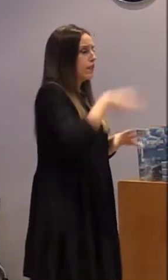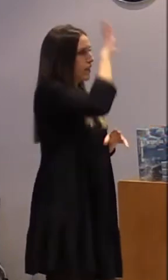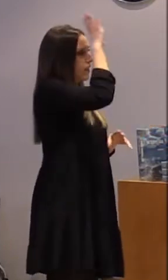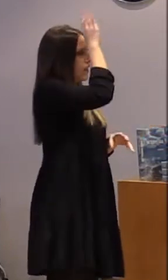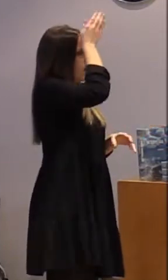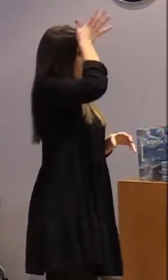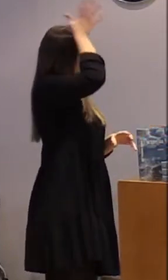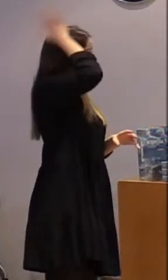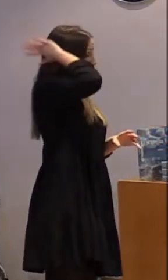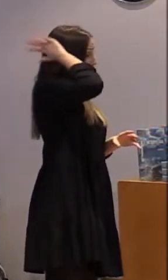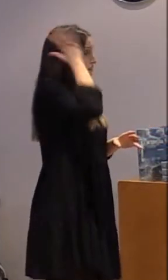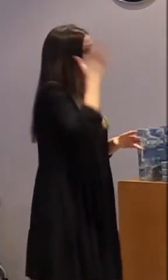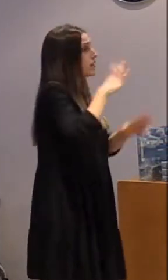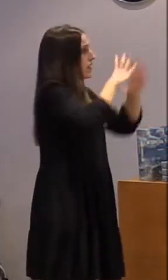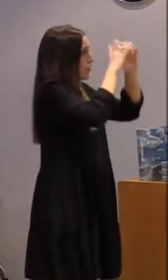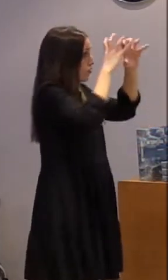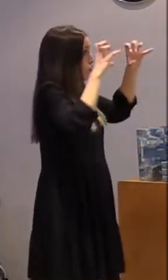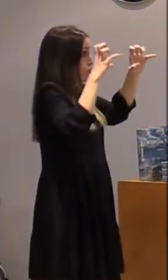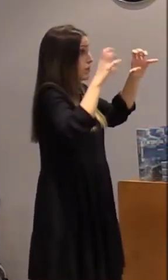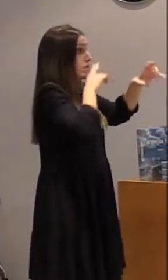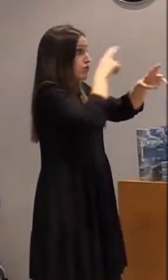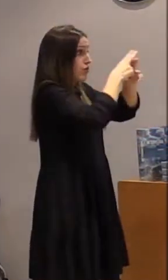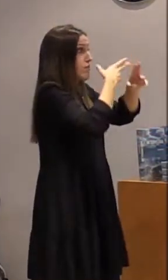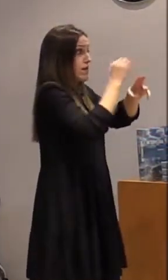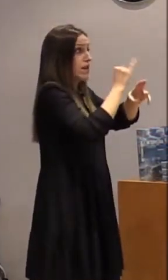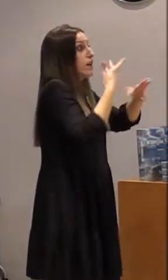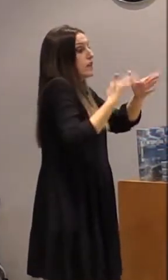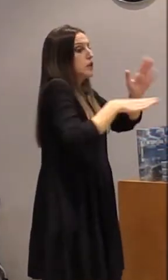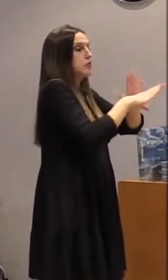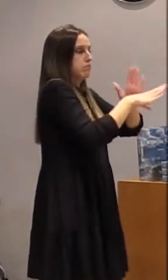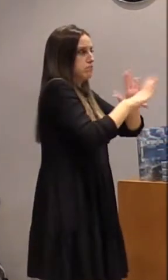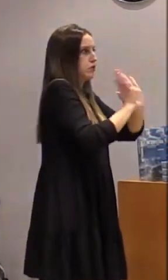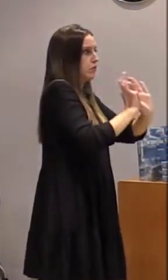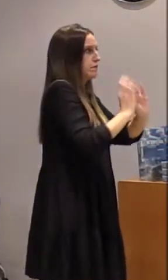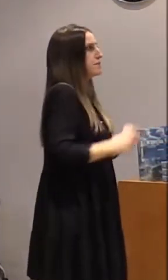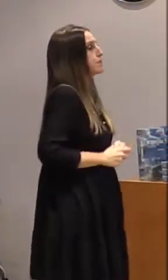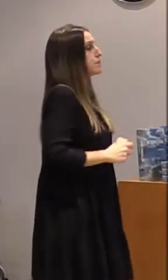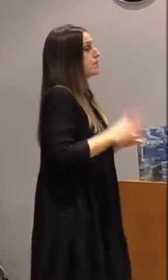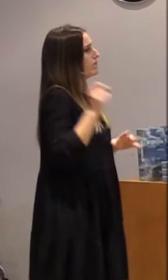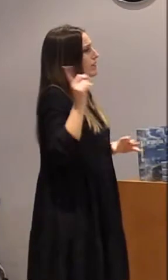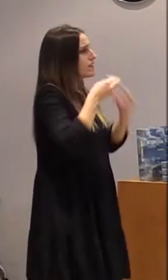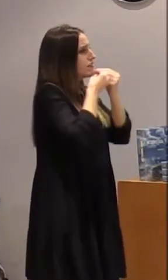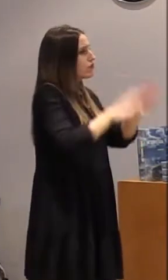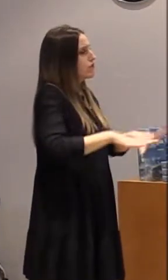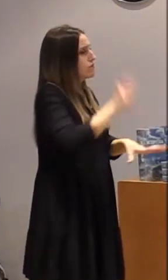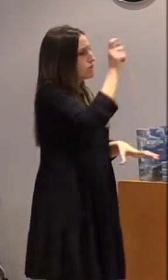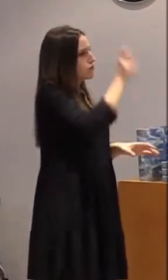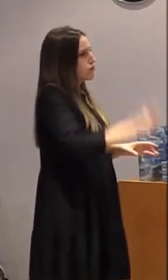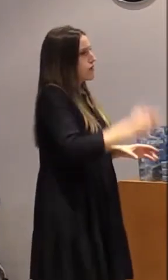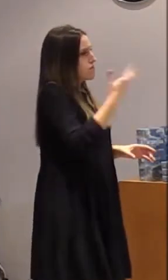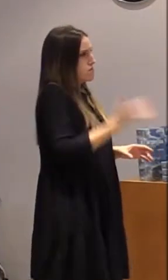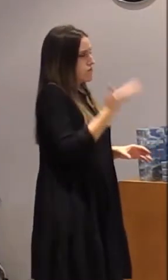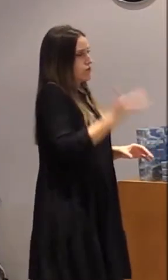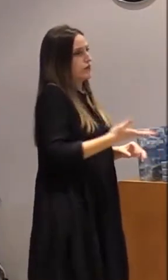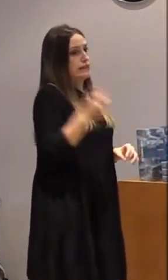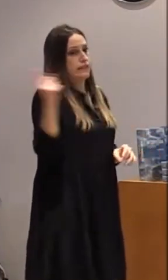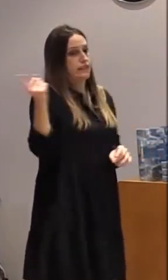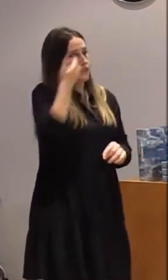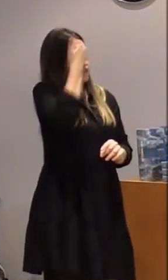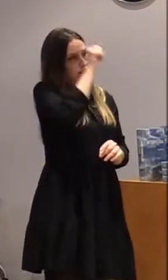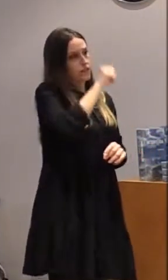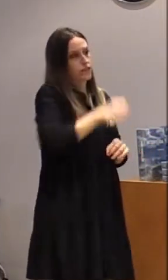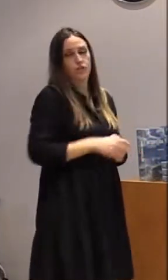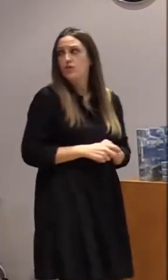las nubes y que se siguen manteniendo. Y en esa historia hay un personaje clave. Este señor,